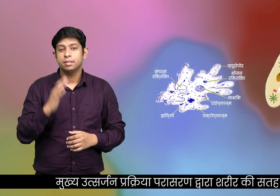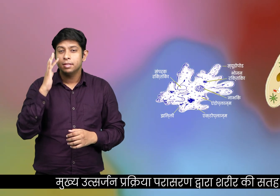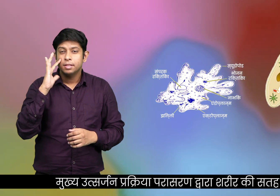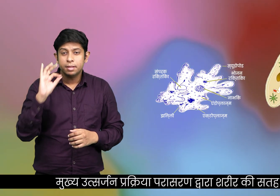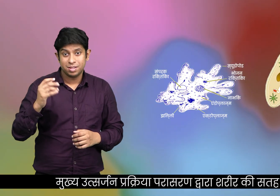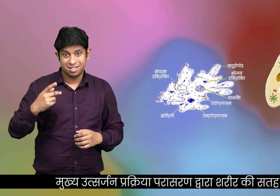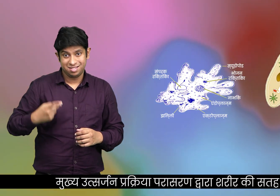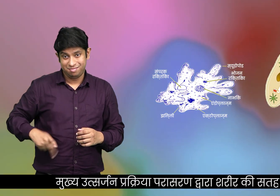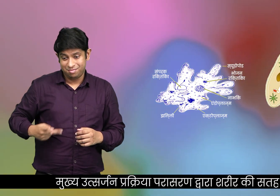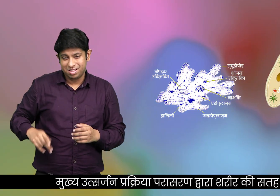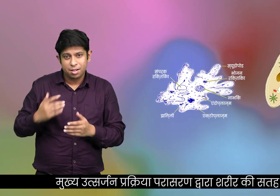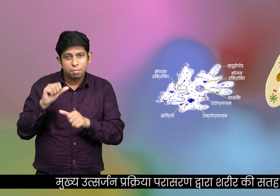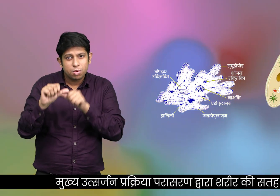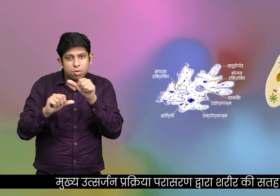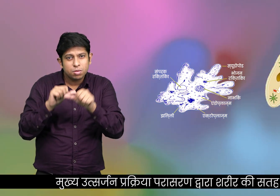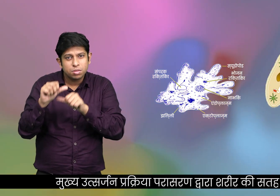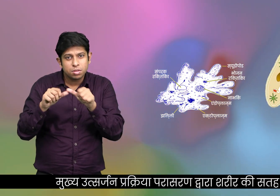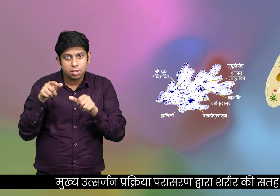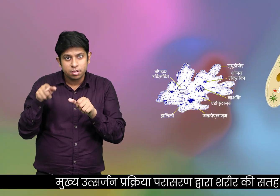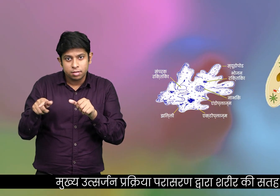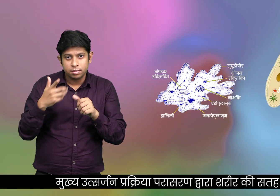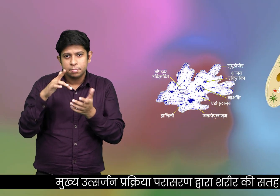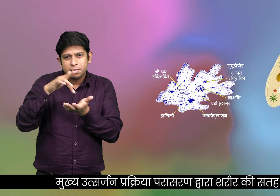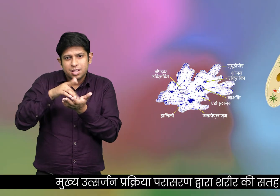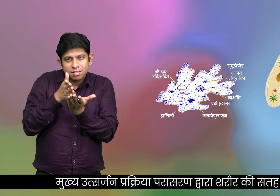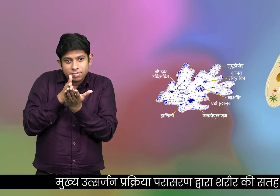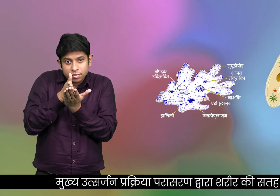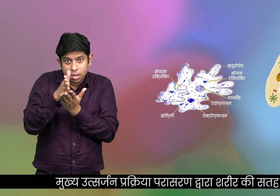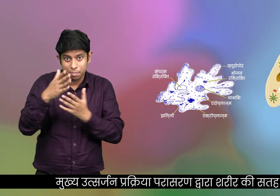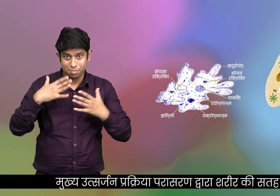मुख्य उत्सर्जन प्रक्रिया परासरण द्वारा